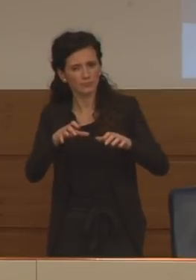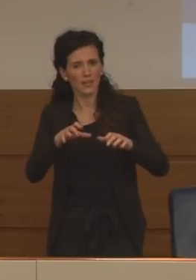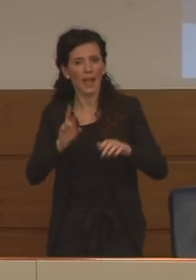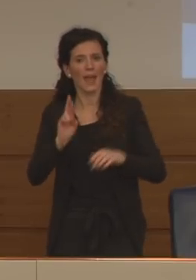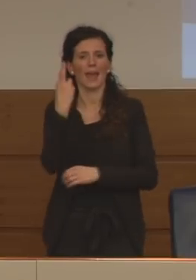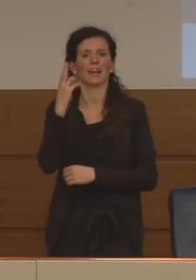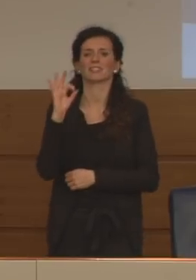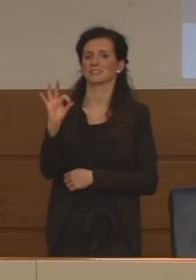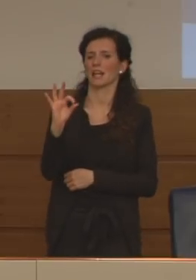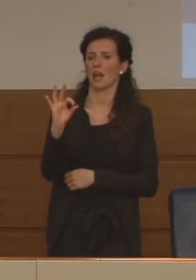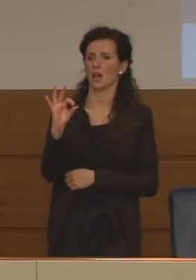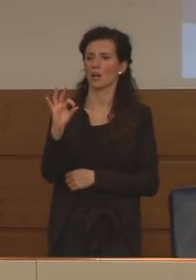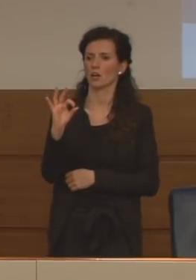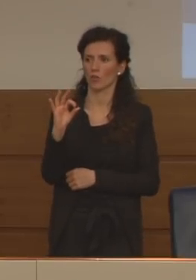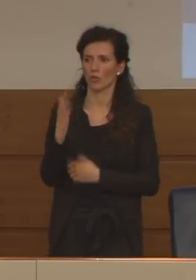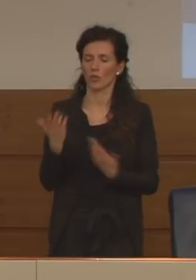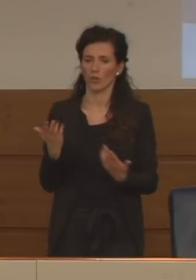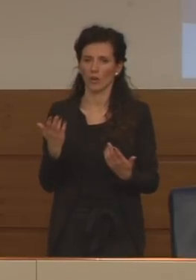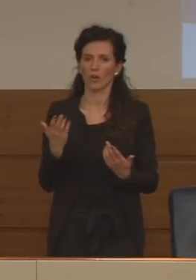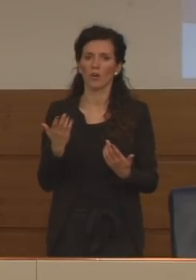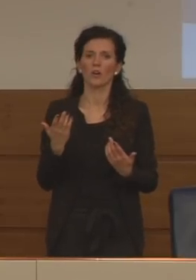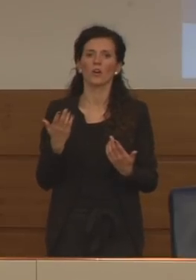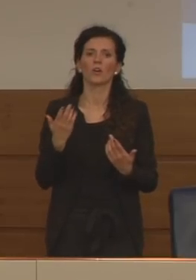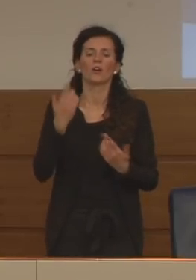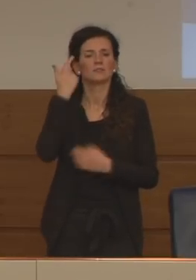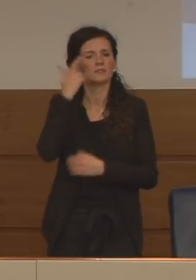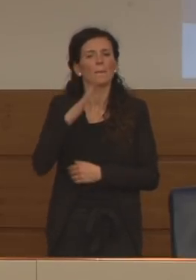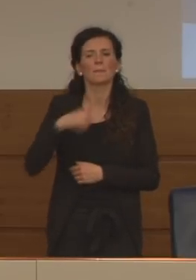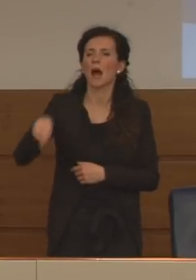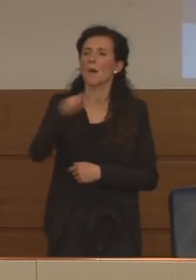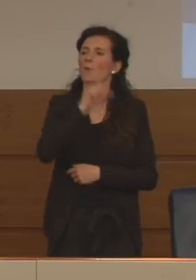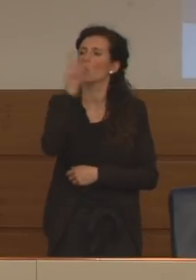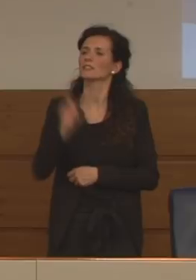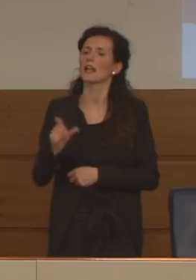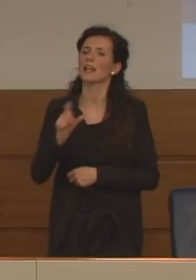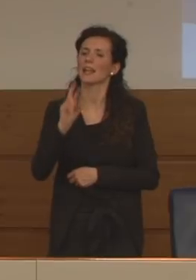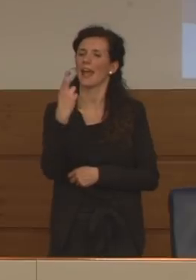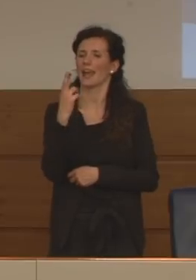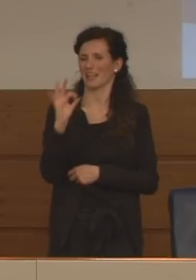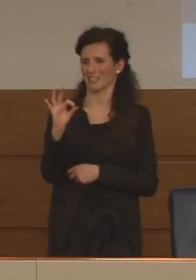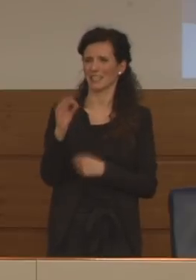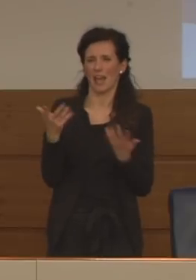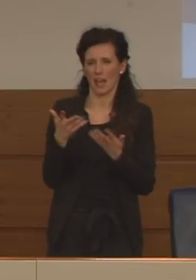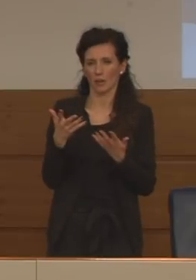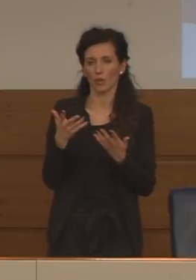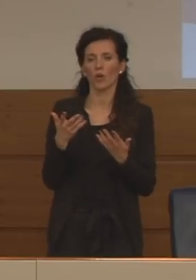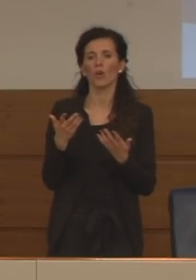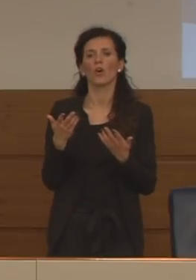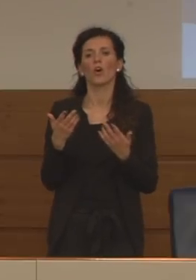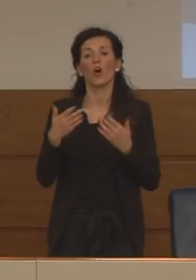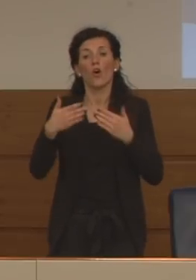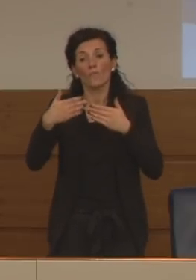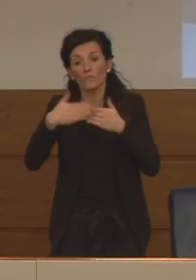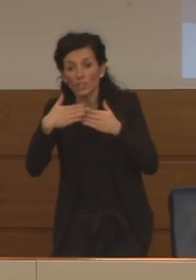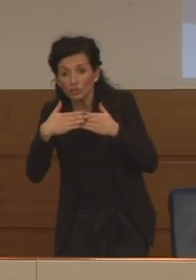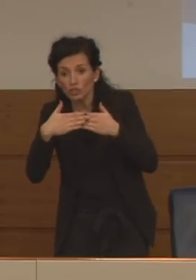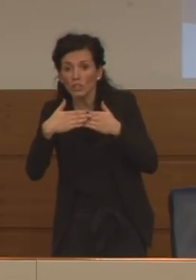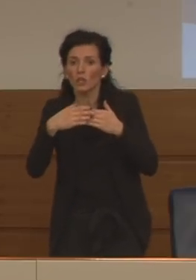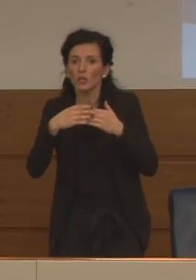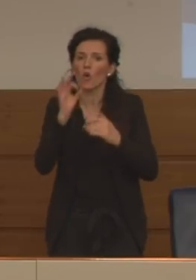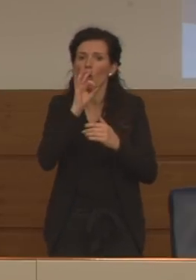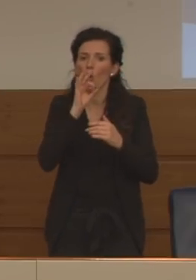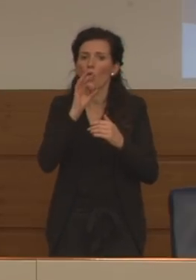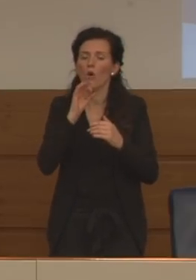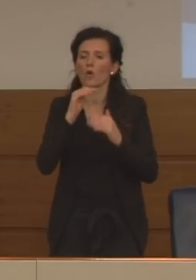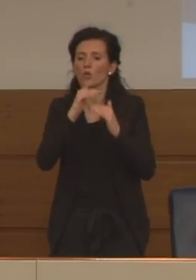tutti sappiamo che dagli italiani non ho ben chiaro cos'è l'era 0 vicina o sotto l'uno lo vogliamo misurare lo